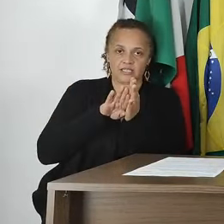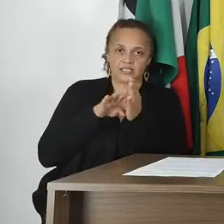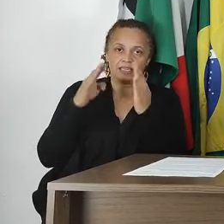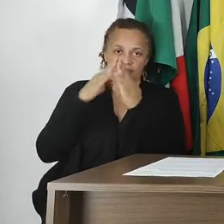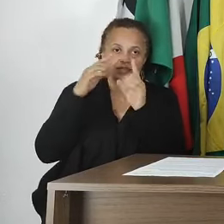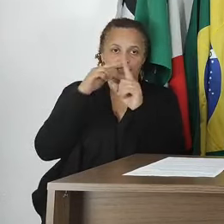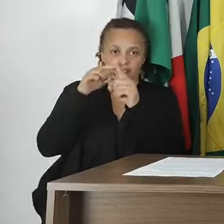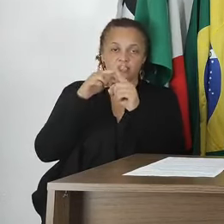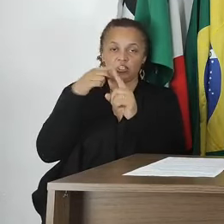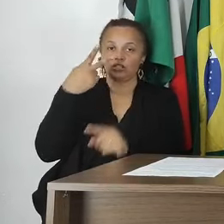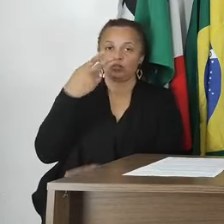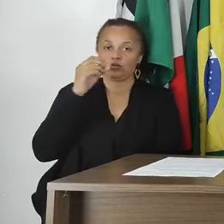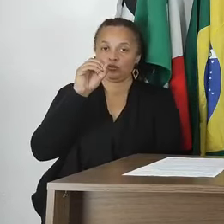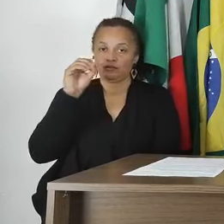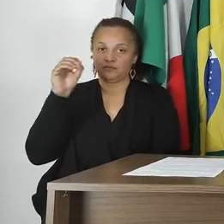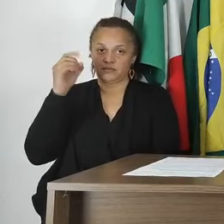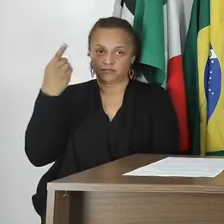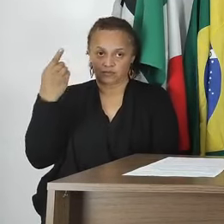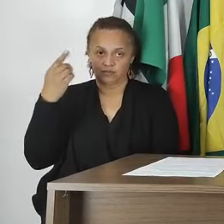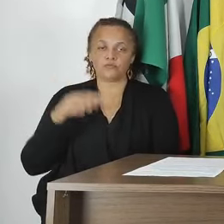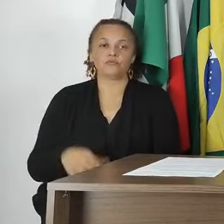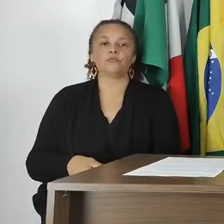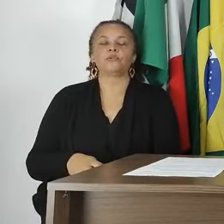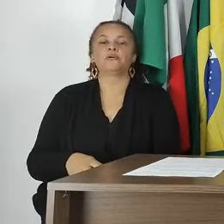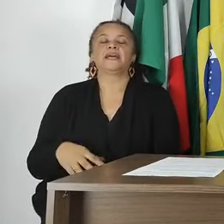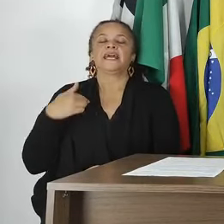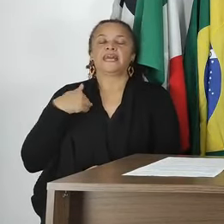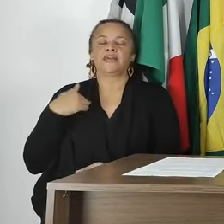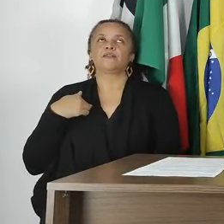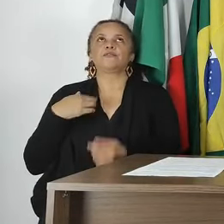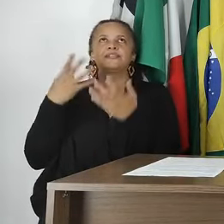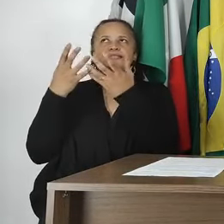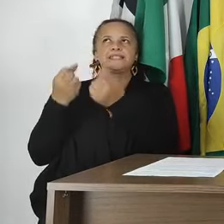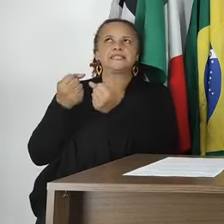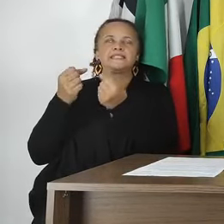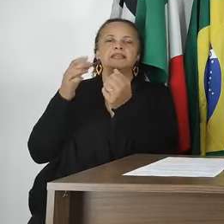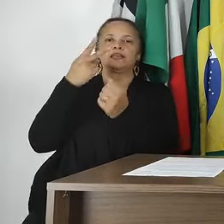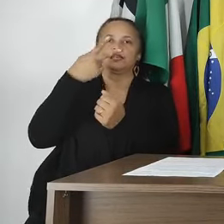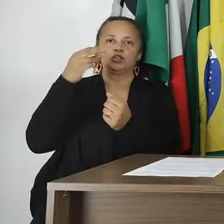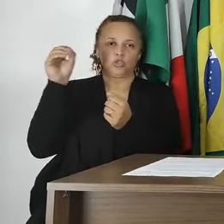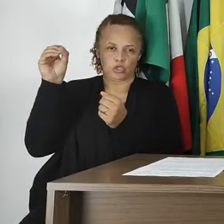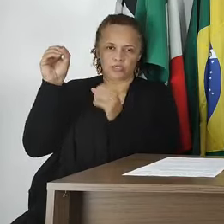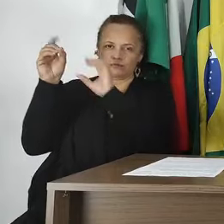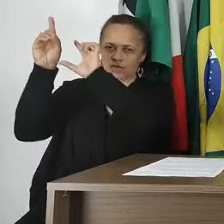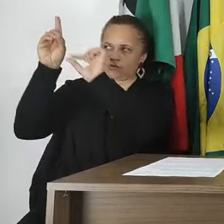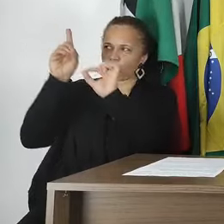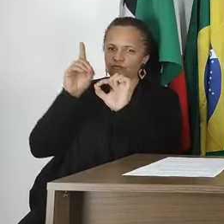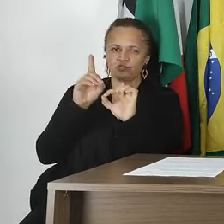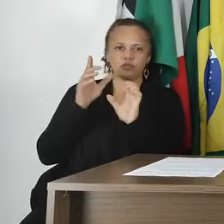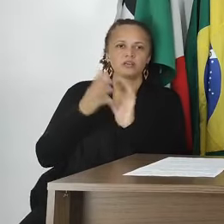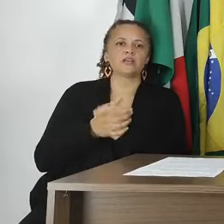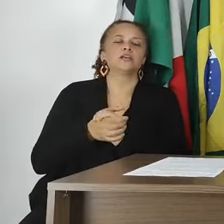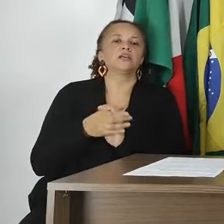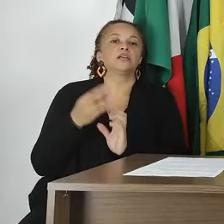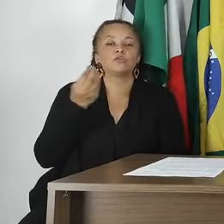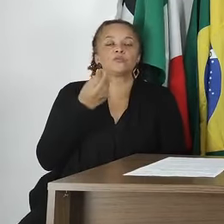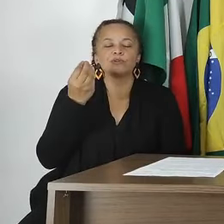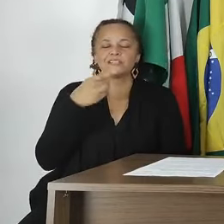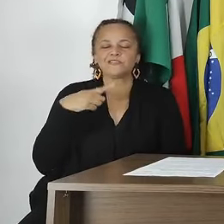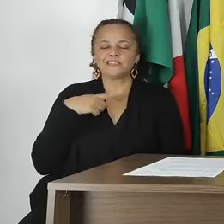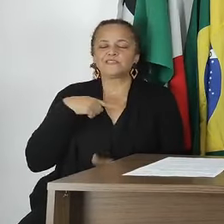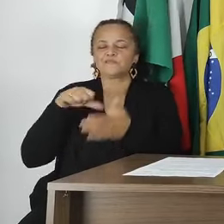eu me converti no ano 2000 para a honra e glória do Senhor Jesus Cristo. E em 2001, quando teve o primeiro anjo de Deus,